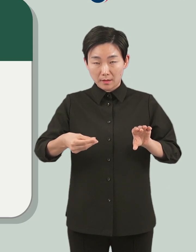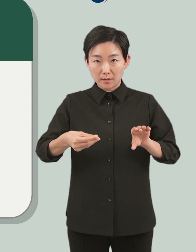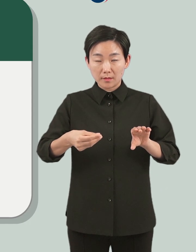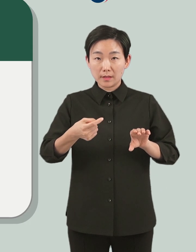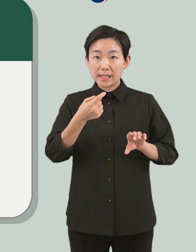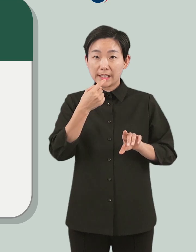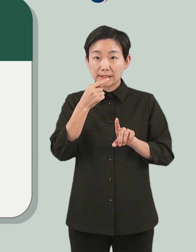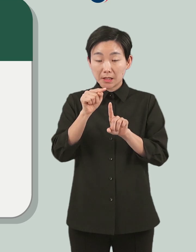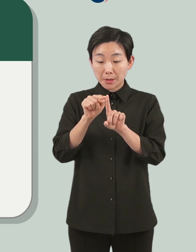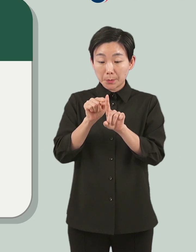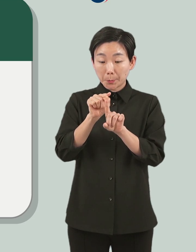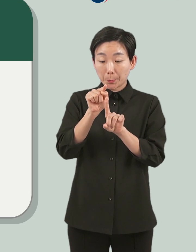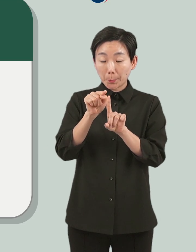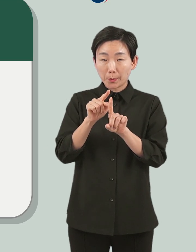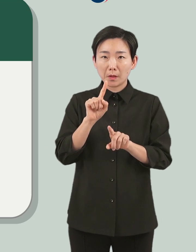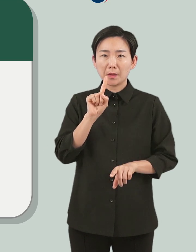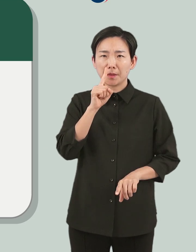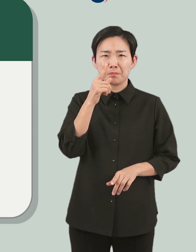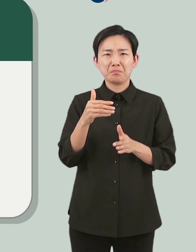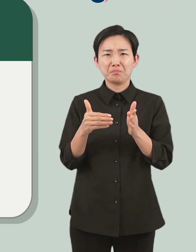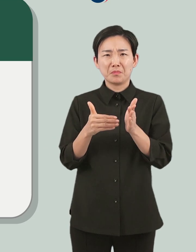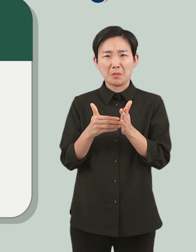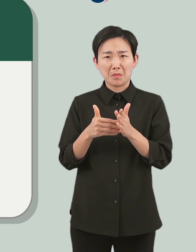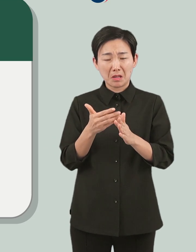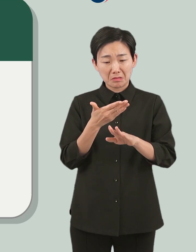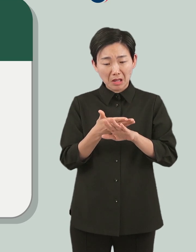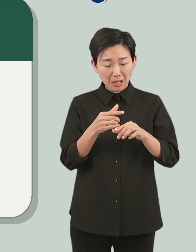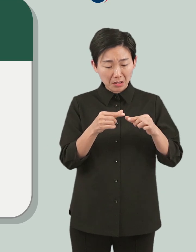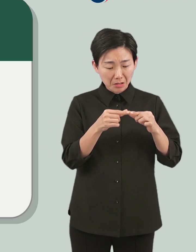코 속에는 동봉된 검체 채취용 면봉만